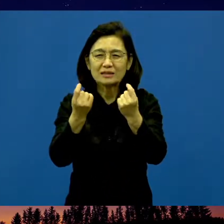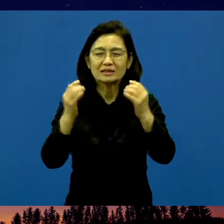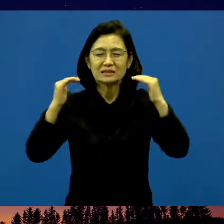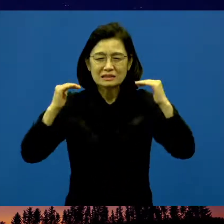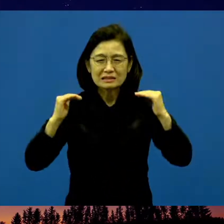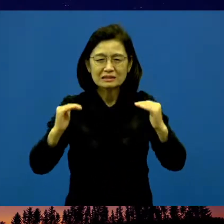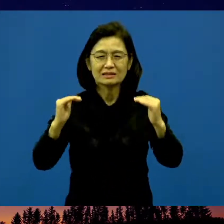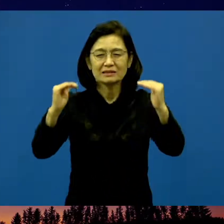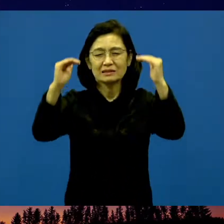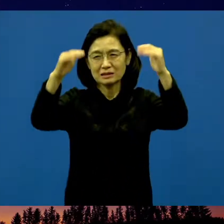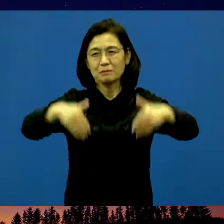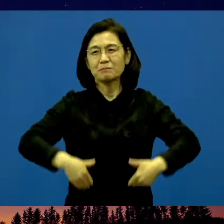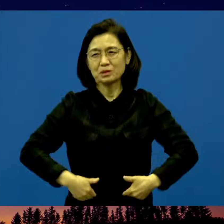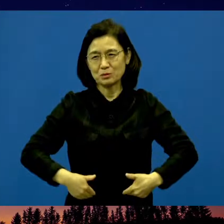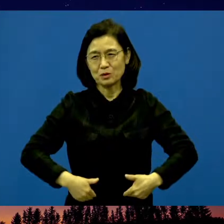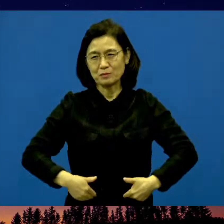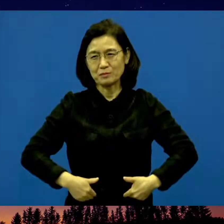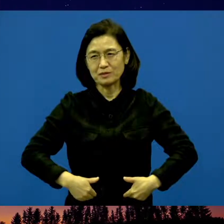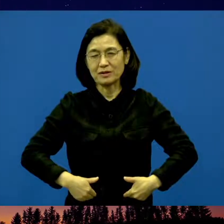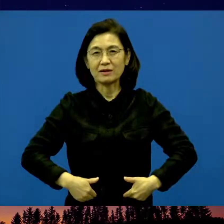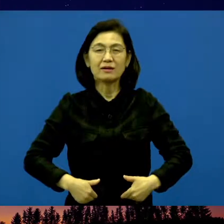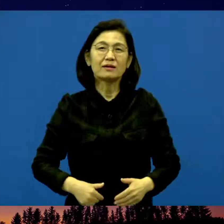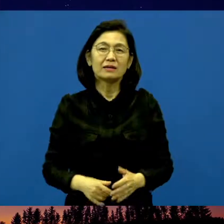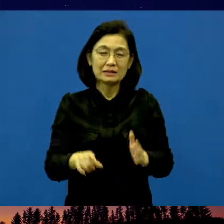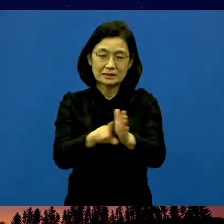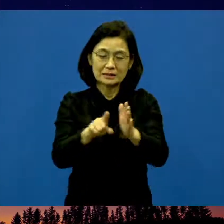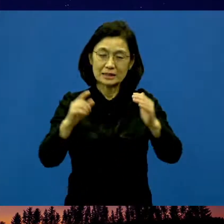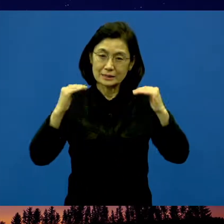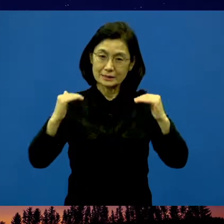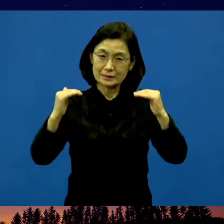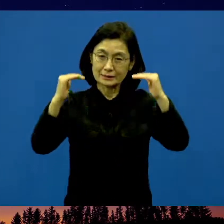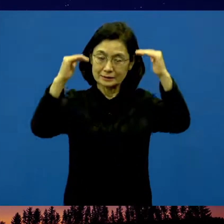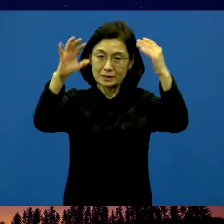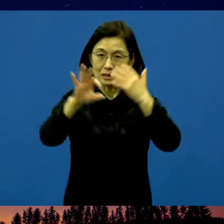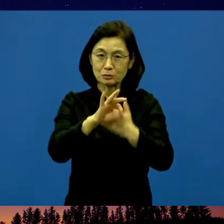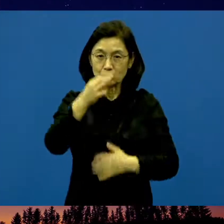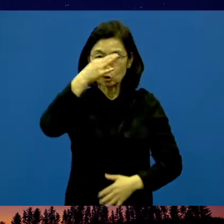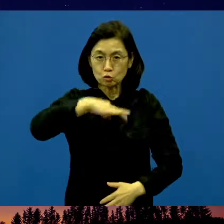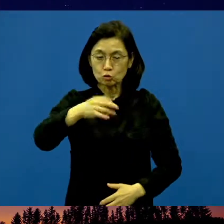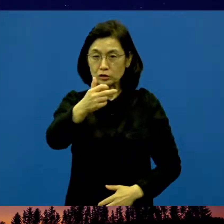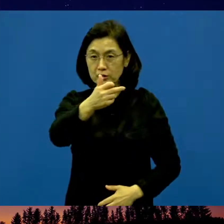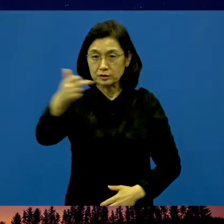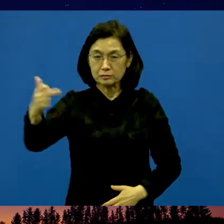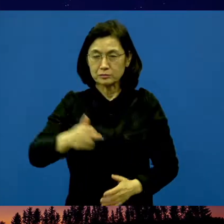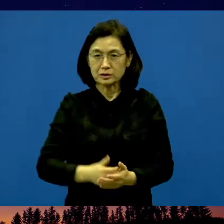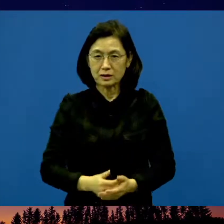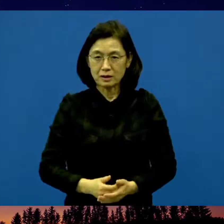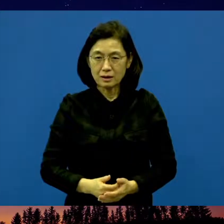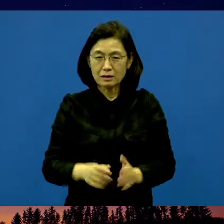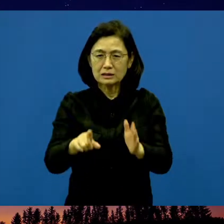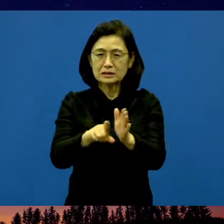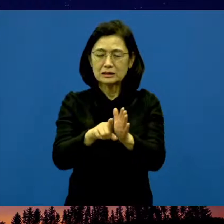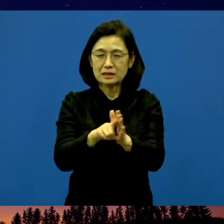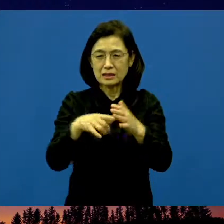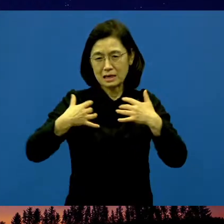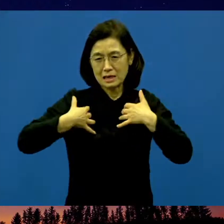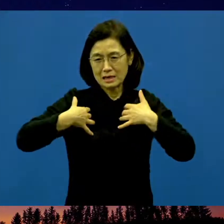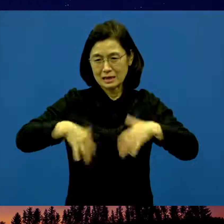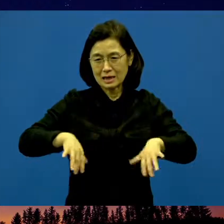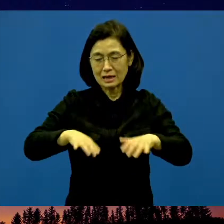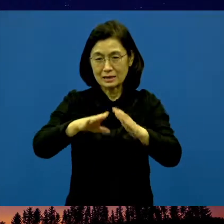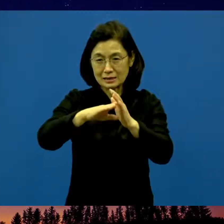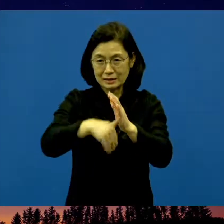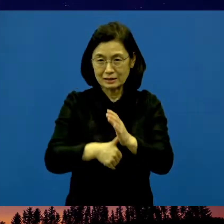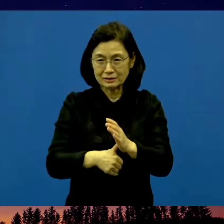이렇게 자라면 주어지는 유익이 많습니다. 이전에 안 보이던 것들이 보이기 시작하는 것. 아이가 작으면 이렇게 선반 위에 뭐가 있는지도